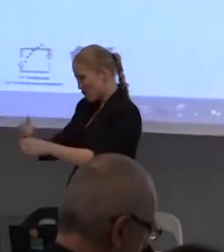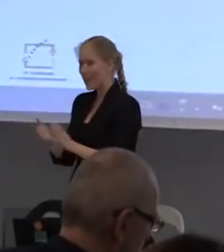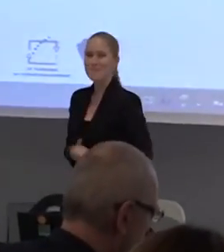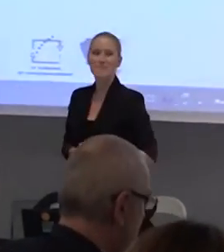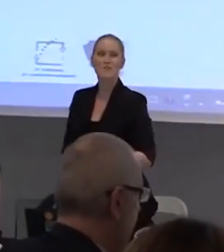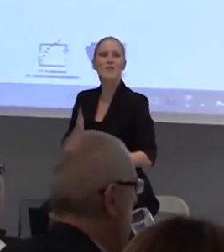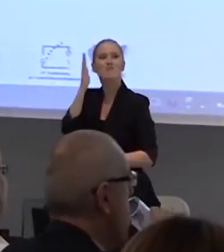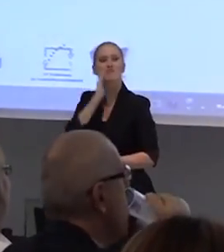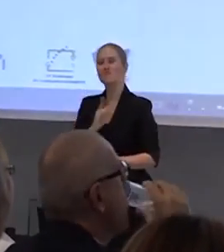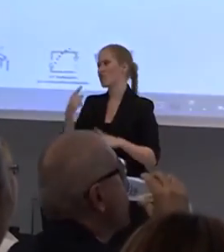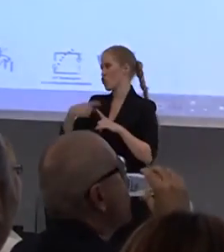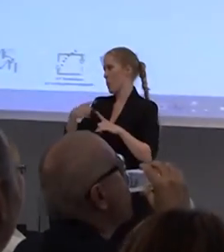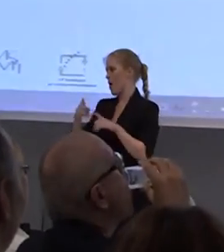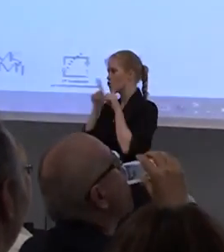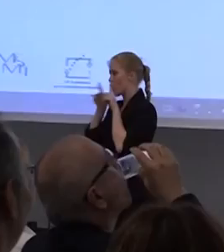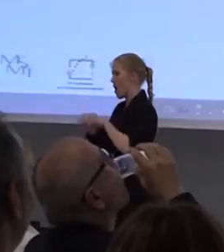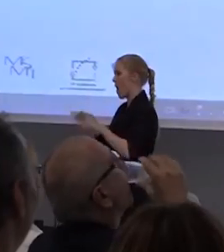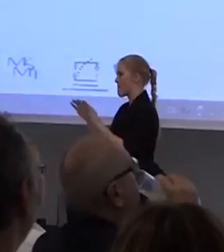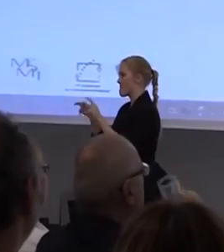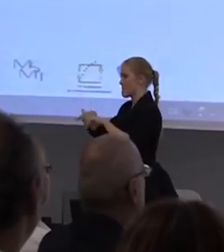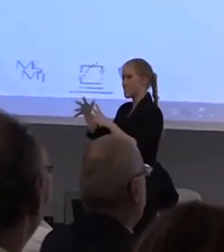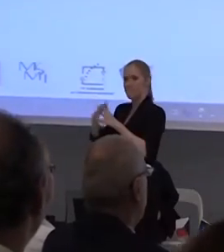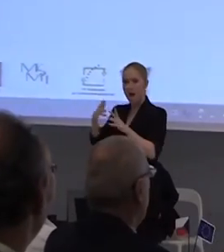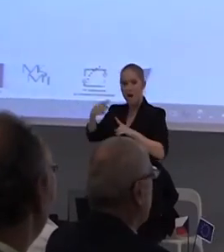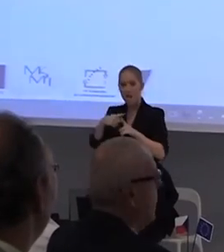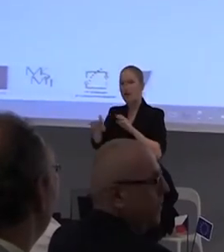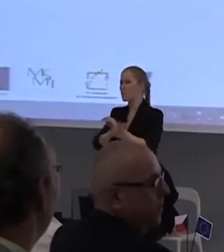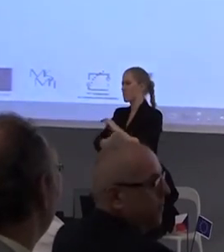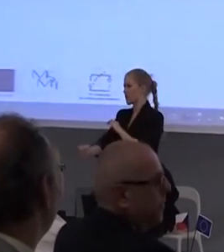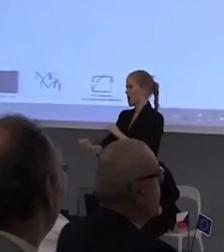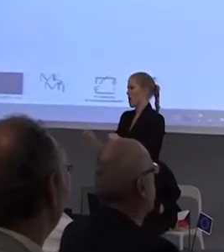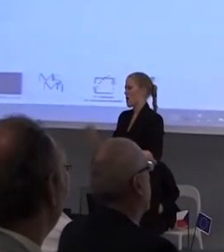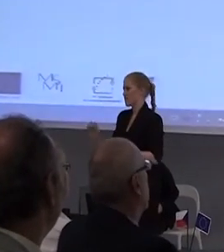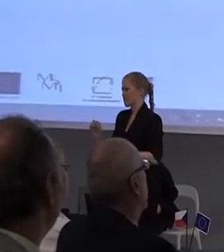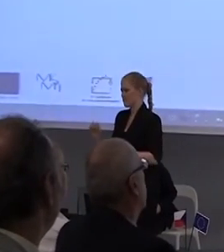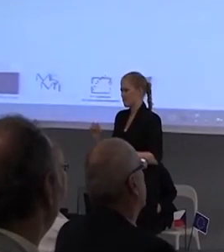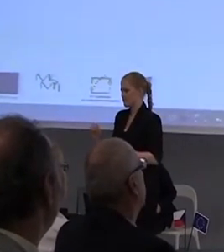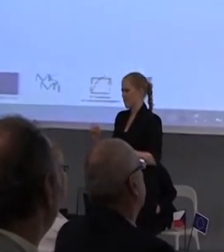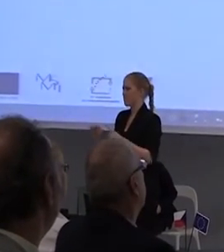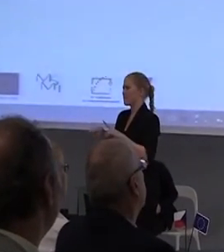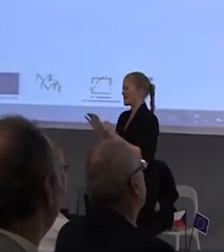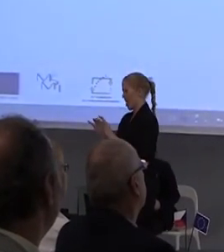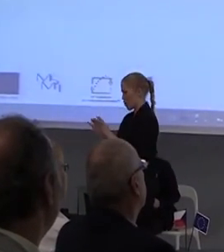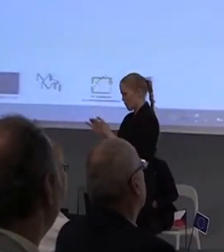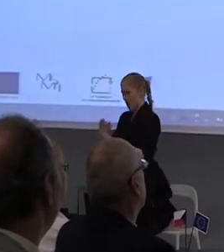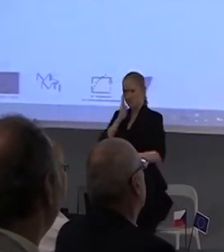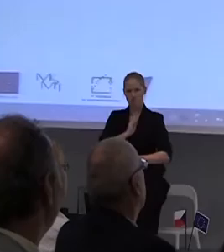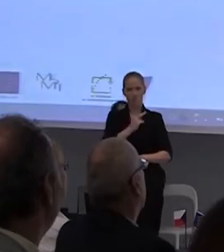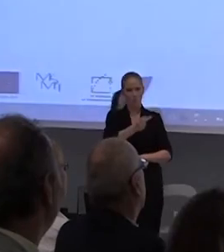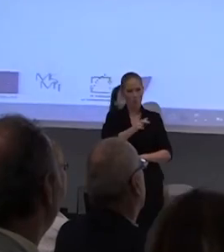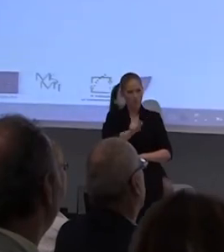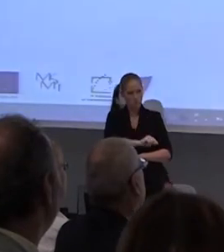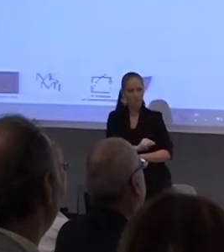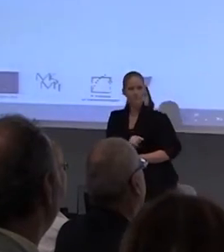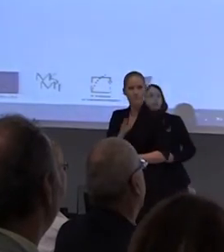Poprosím Tomáše Havarta a Pavlínu Baslerovou o představení kontextu konkrétních výstupů dnešní kontext. Jestli vám to nebude praskat, beru